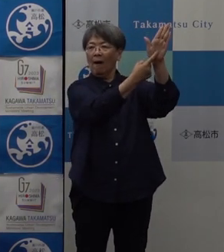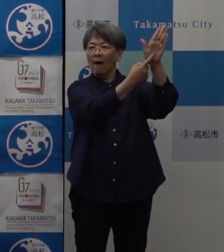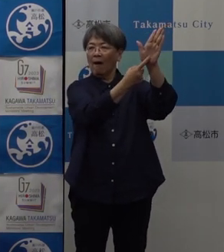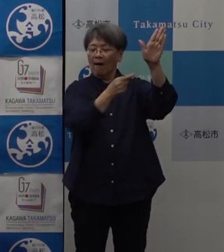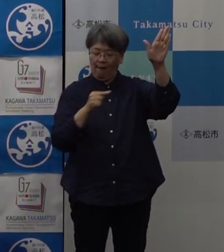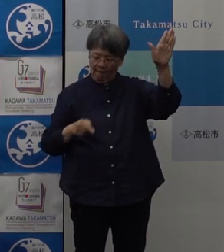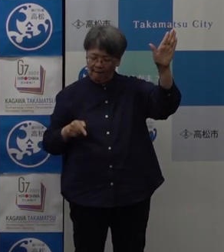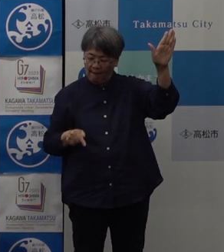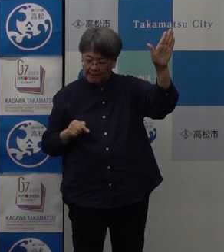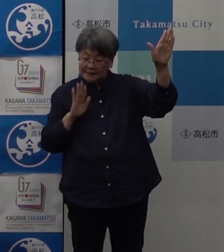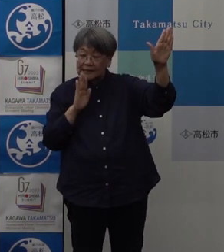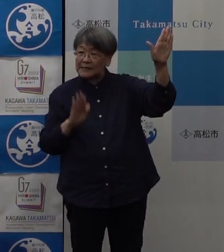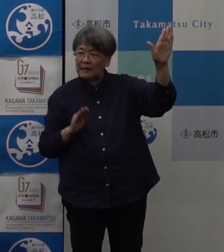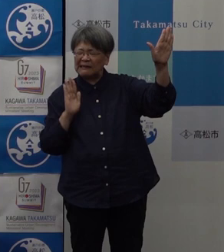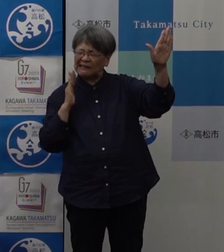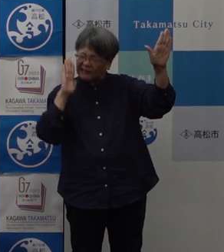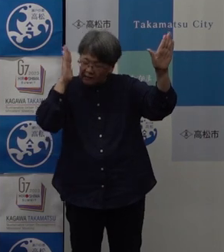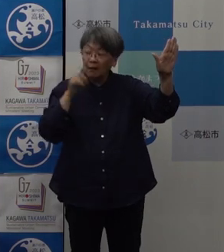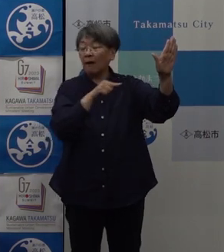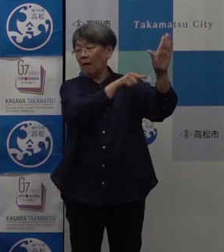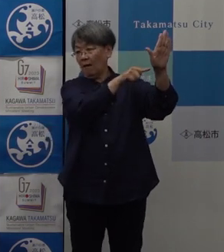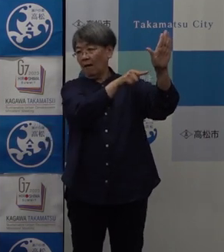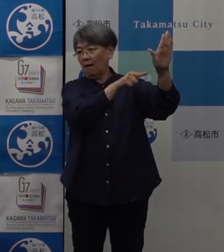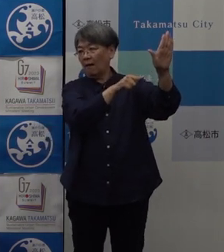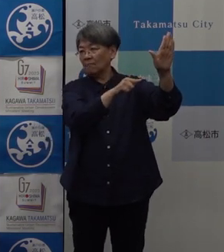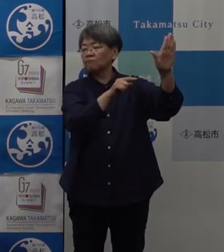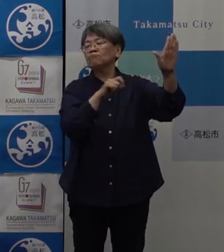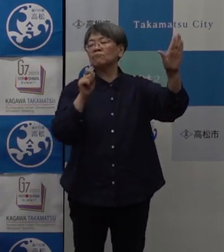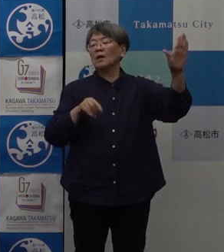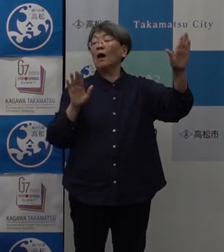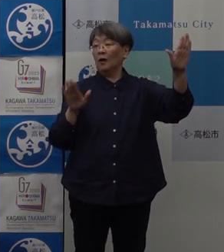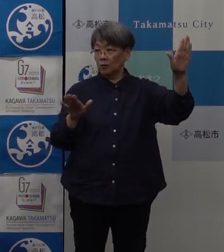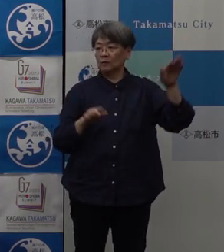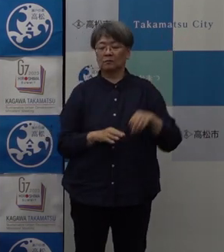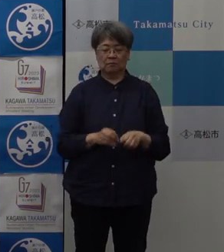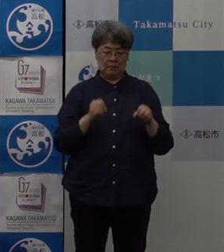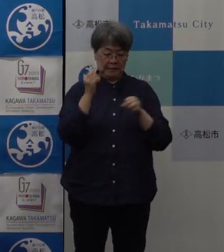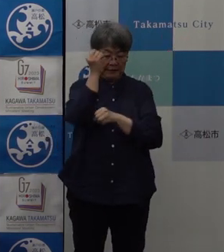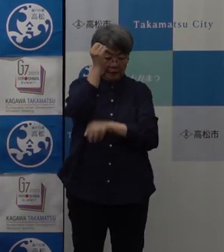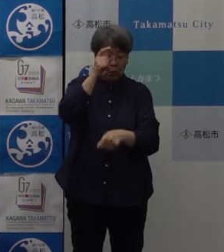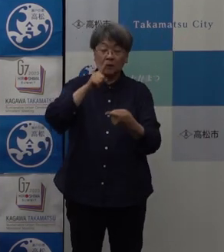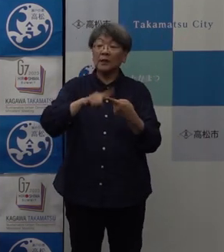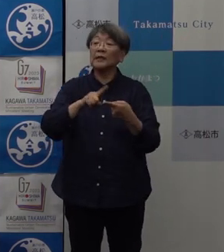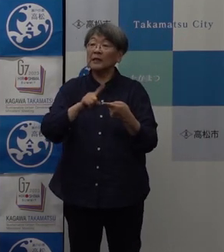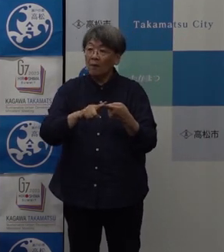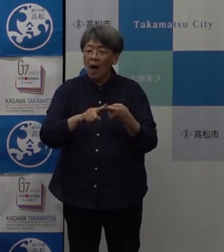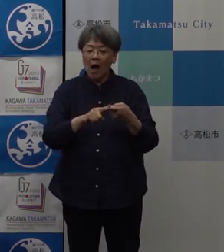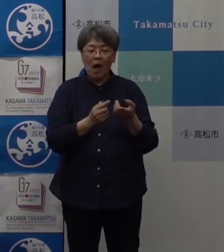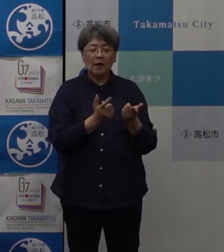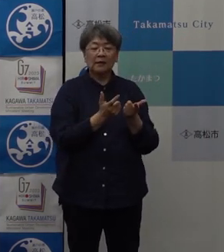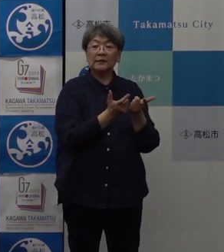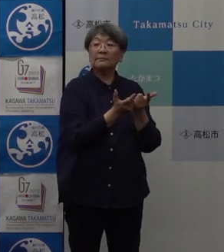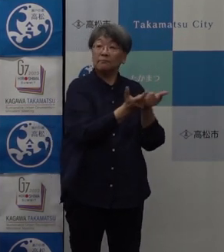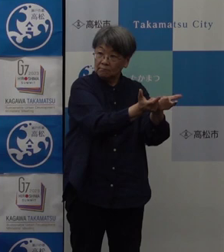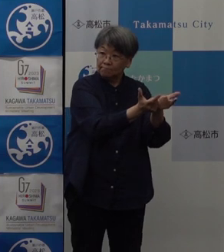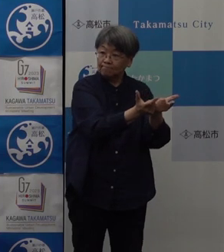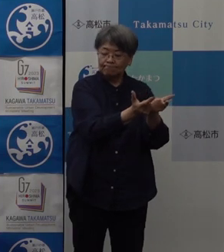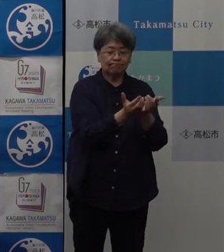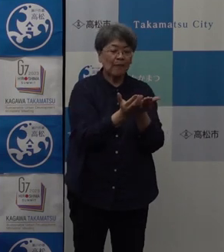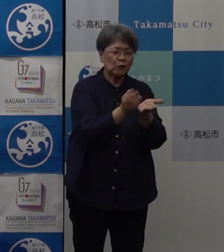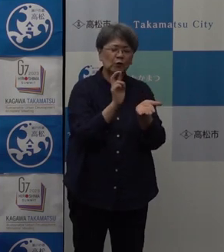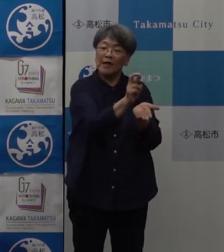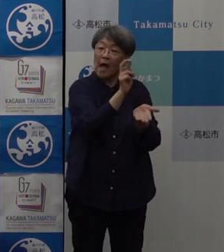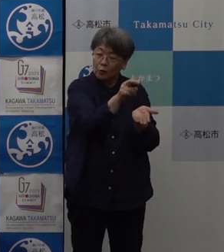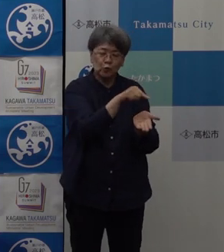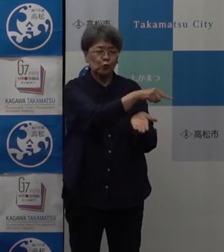な政策というのはまだ十分できていないというふうに思っておりますし、まあ、基本的にはあの今公共交通の問題が出ましたが、まだ